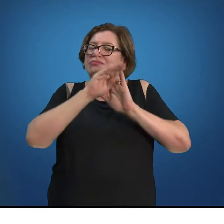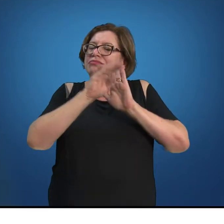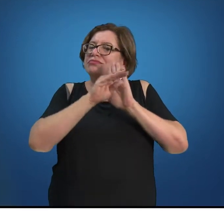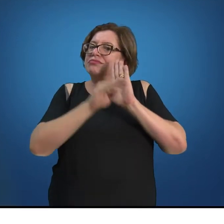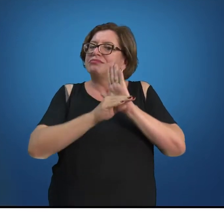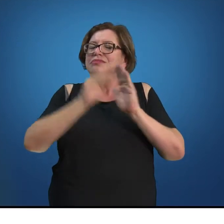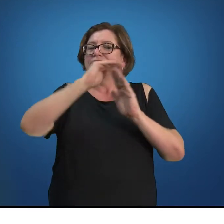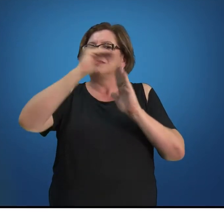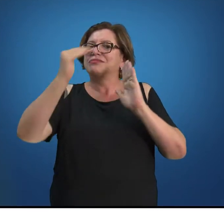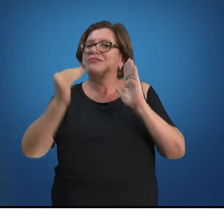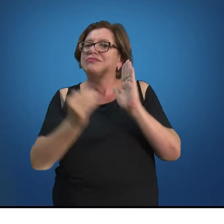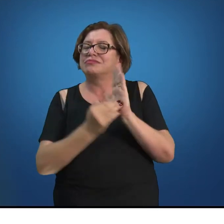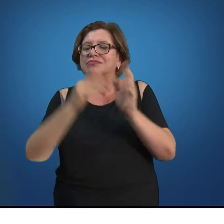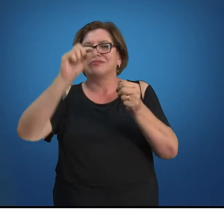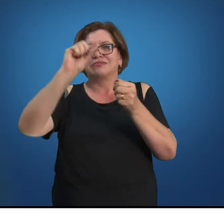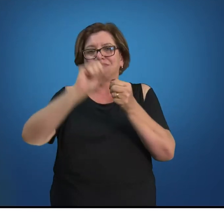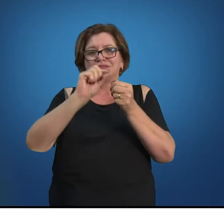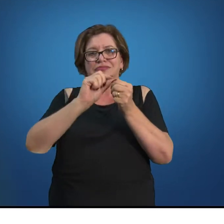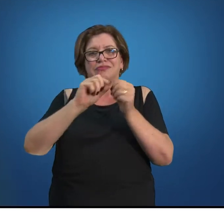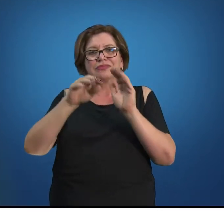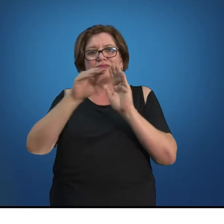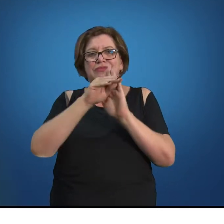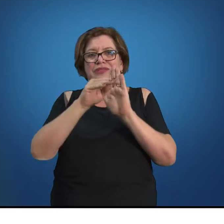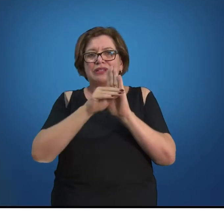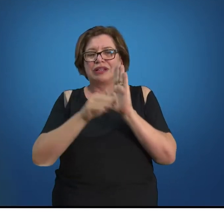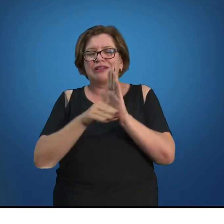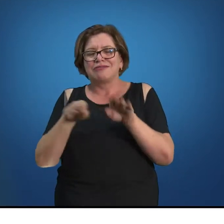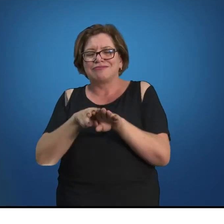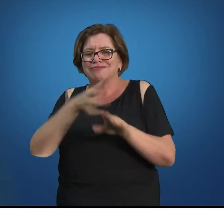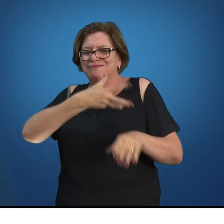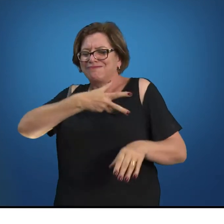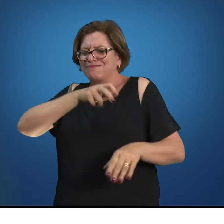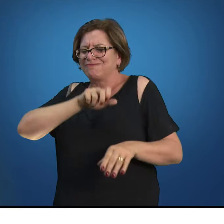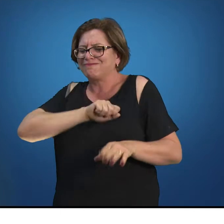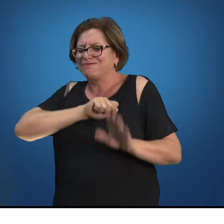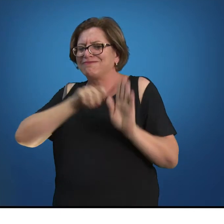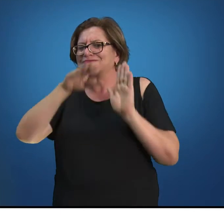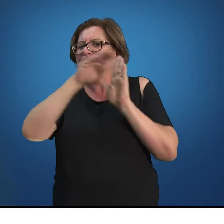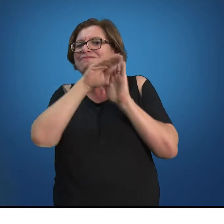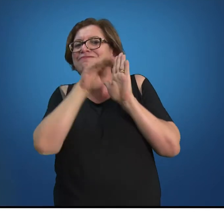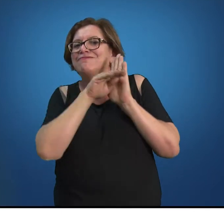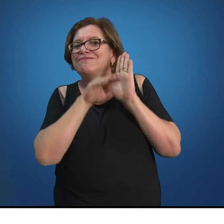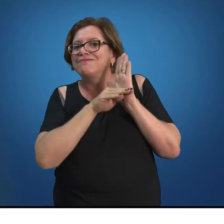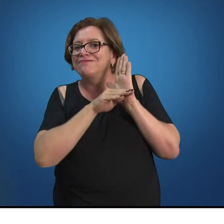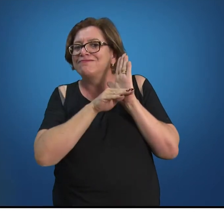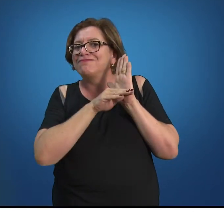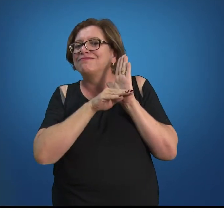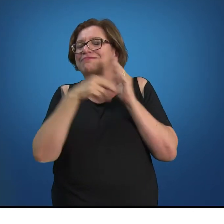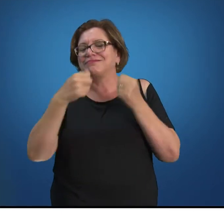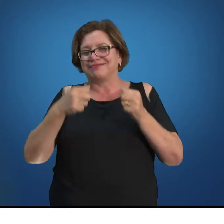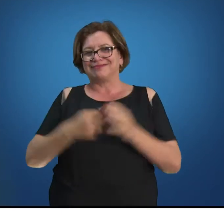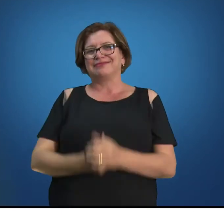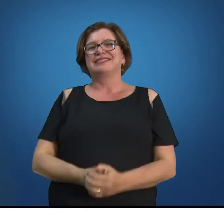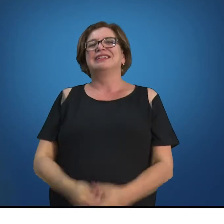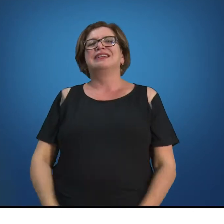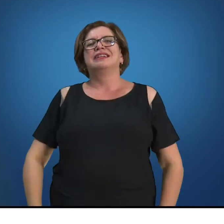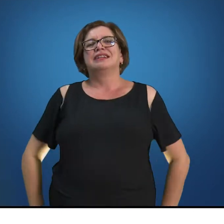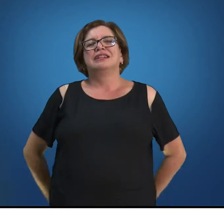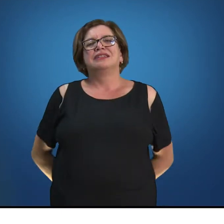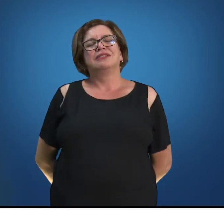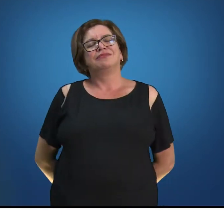a implementação do plano e também o monitoramento do plano diretor.